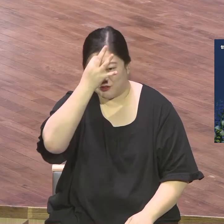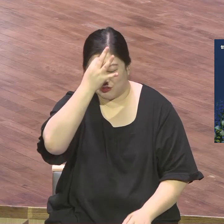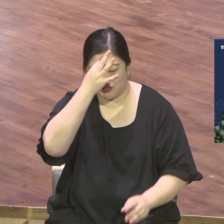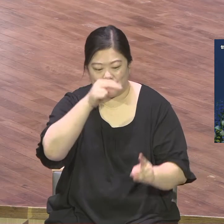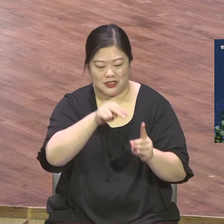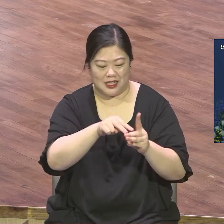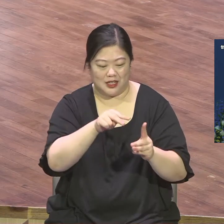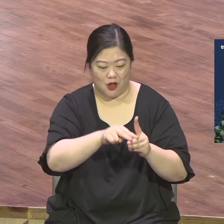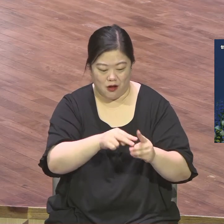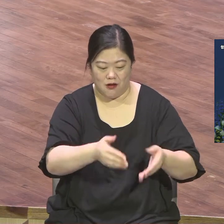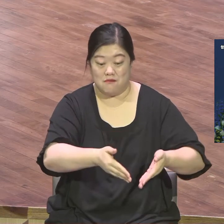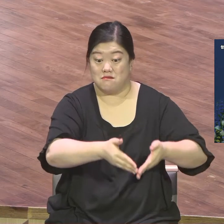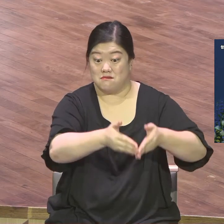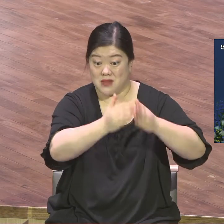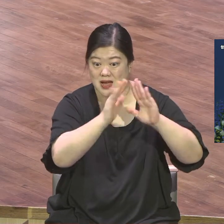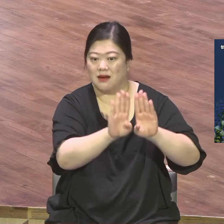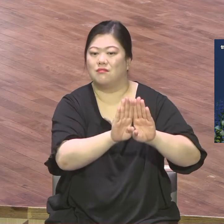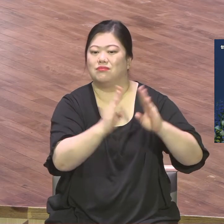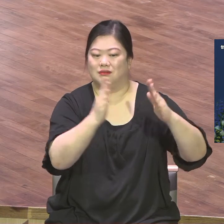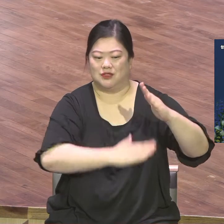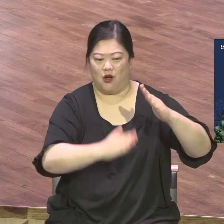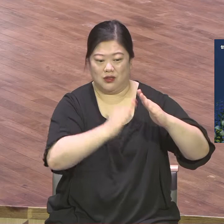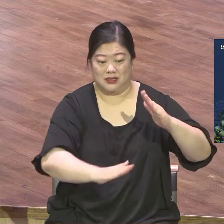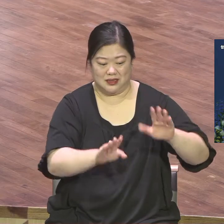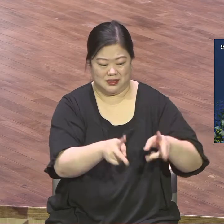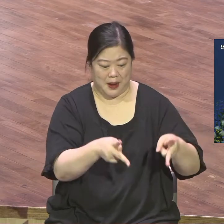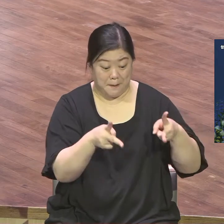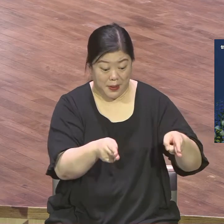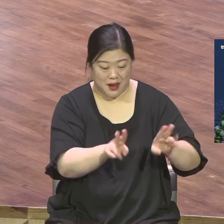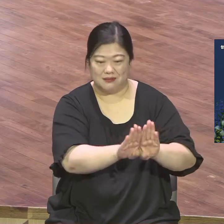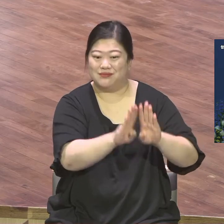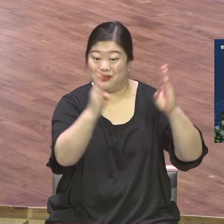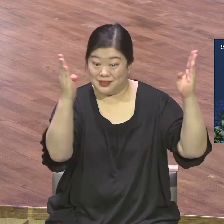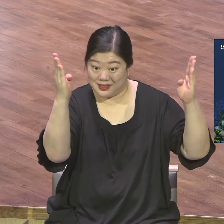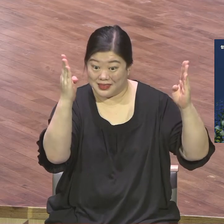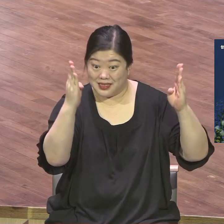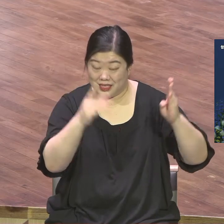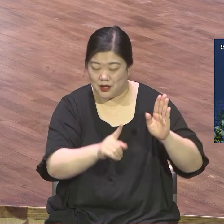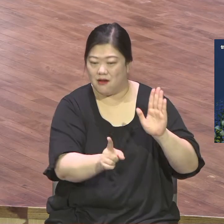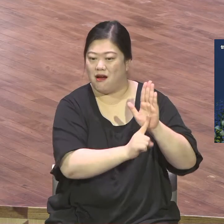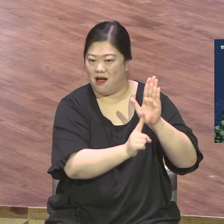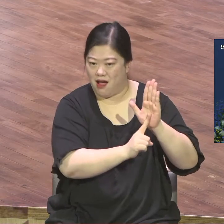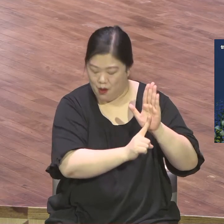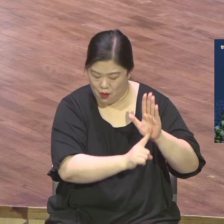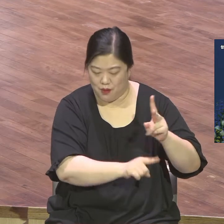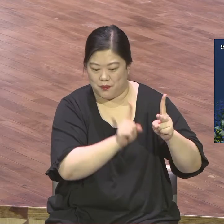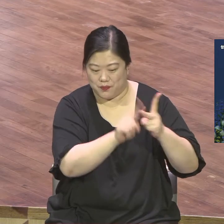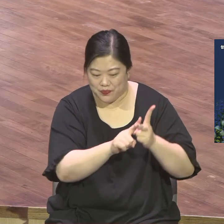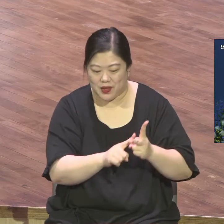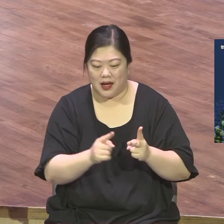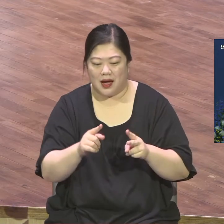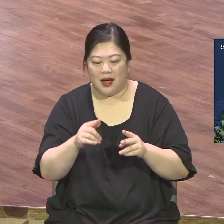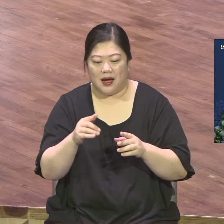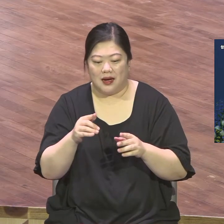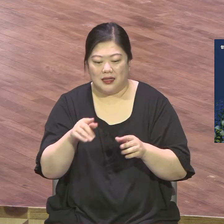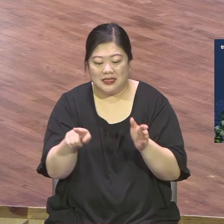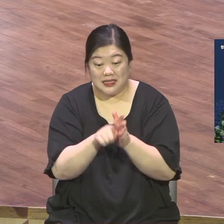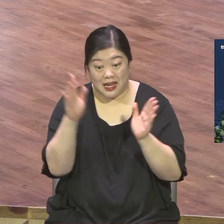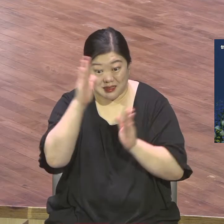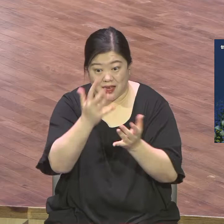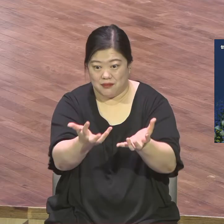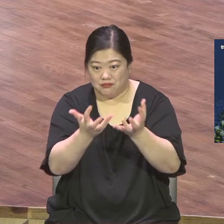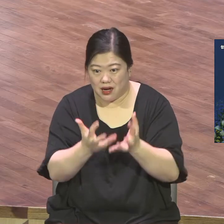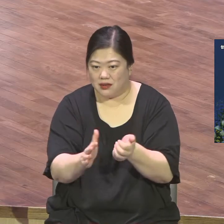개관 설교를 하고 현지인 목회자와 신학생들 대상으로 세미나를 인도하고 필리핀